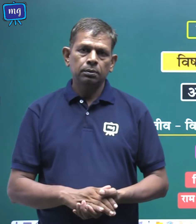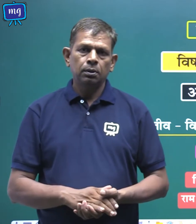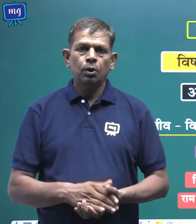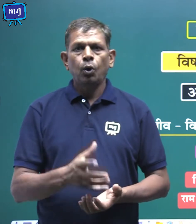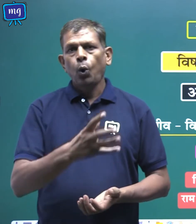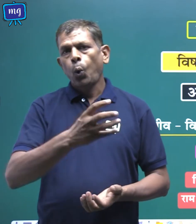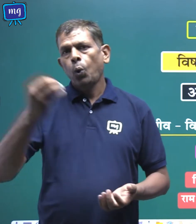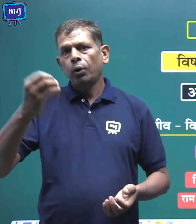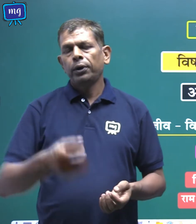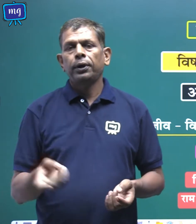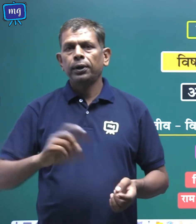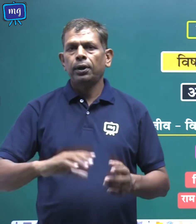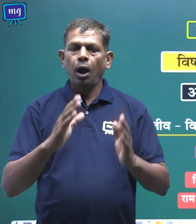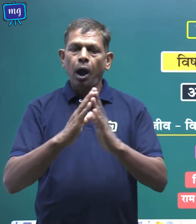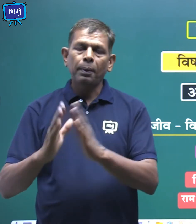और इनके आवास